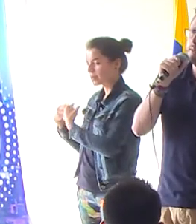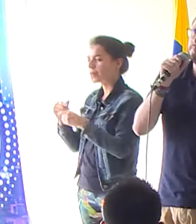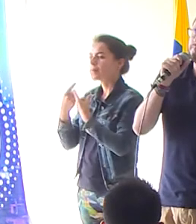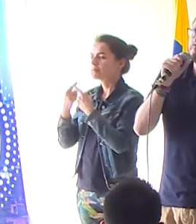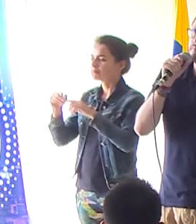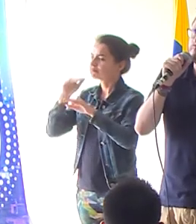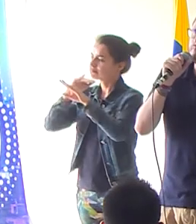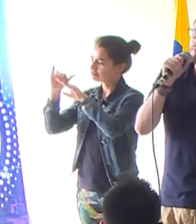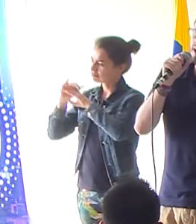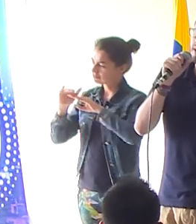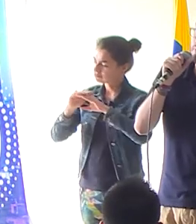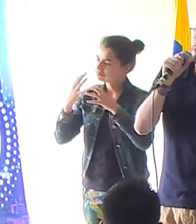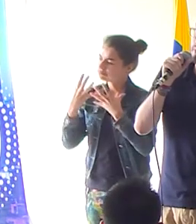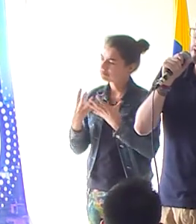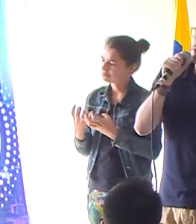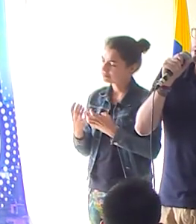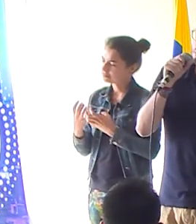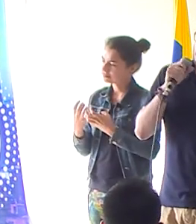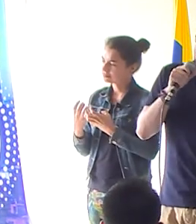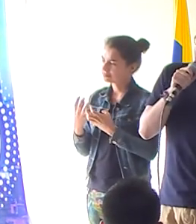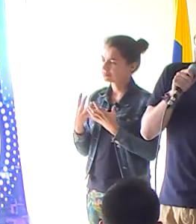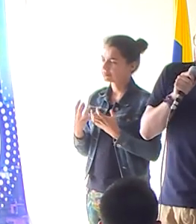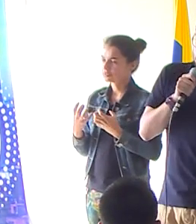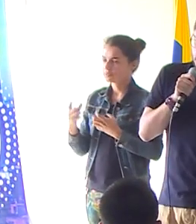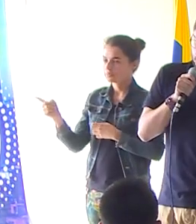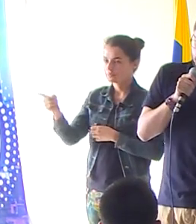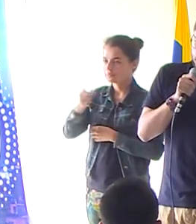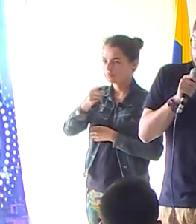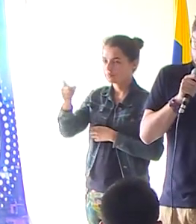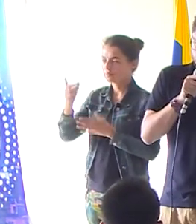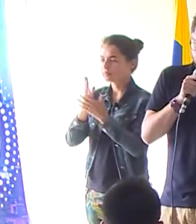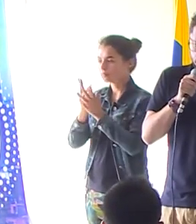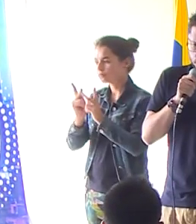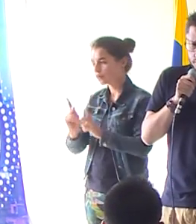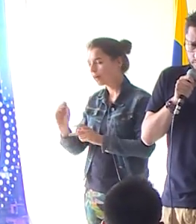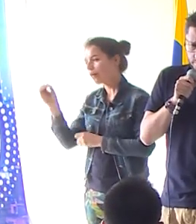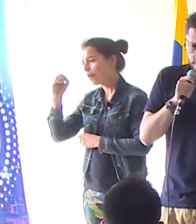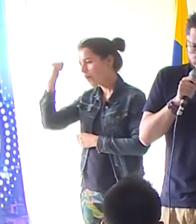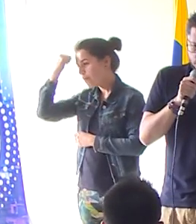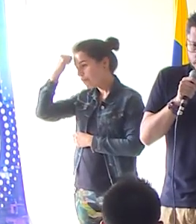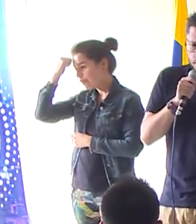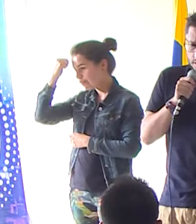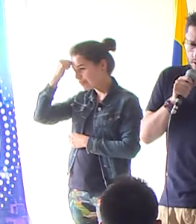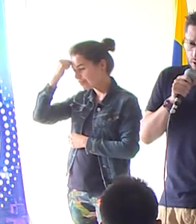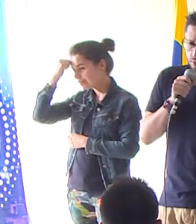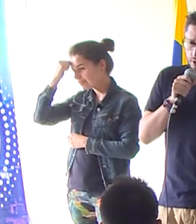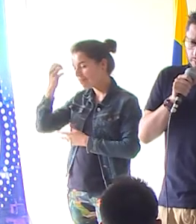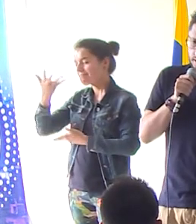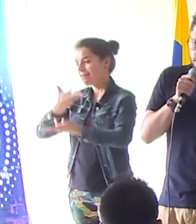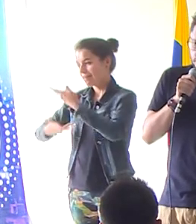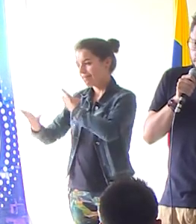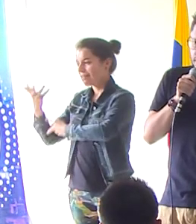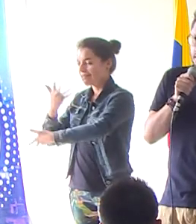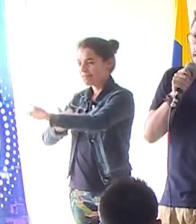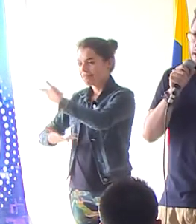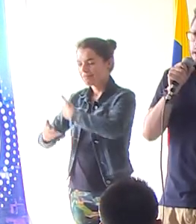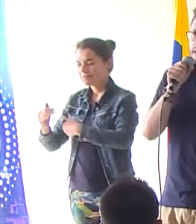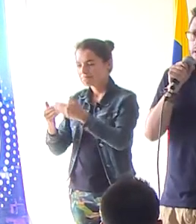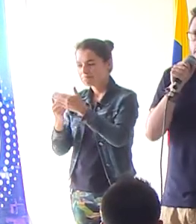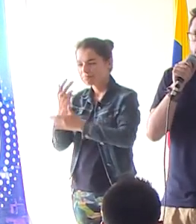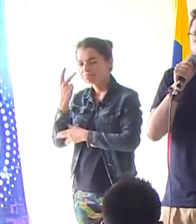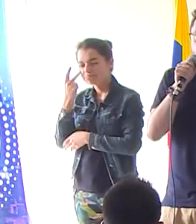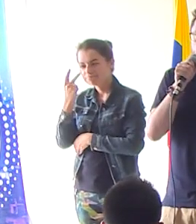pues a que por medio de sus estudiantes a que por medio de sus profesores empecemos a observar más